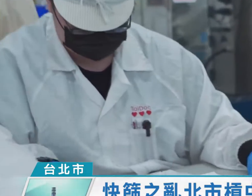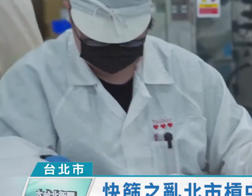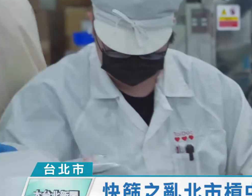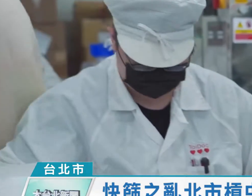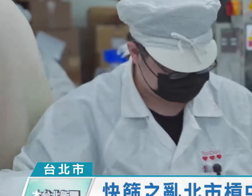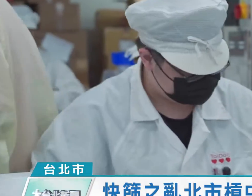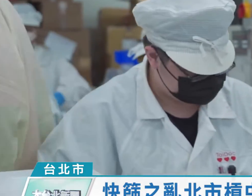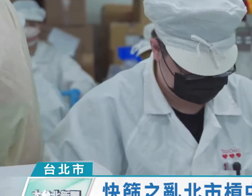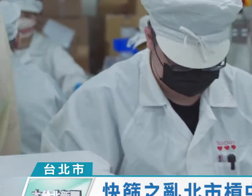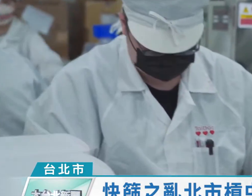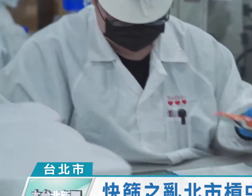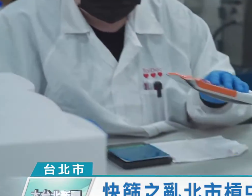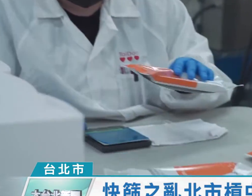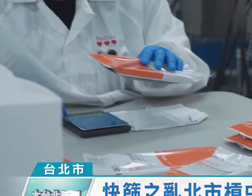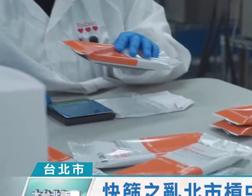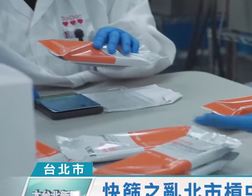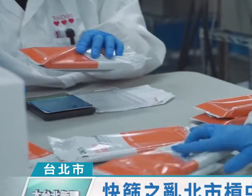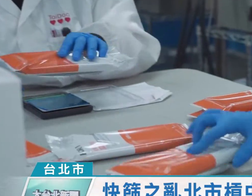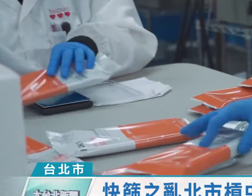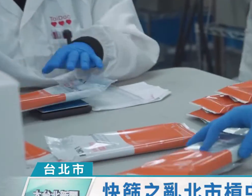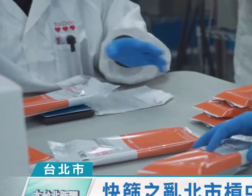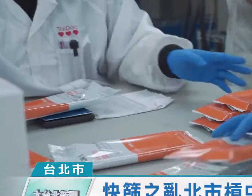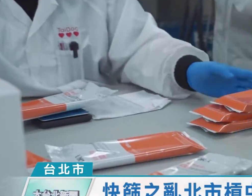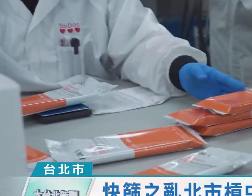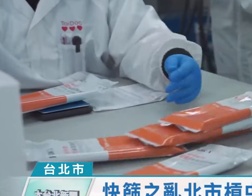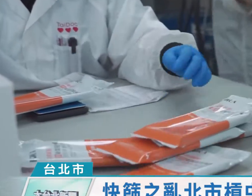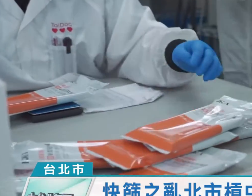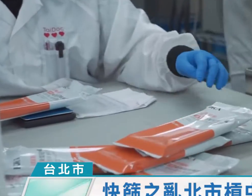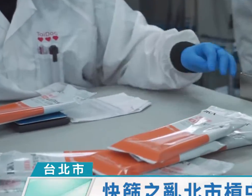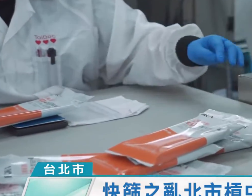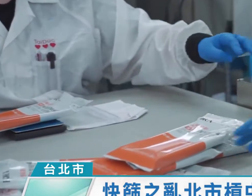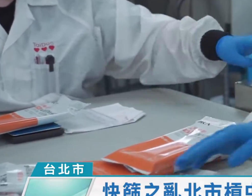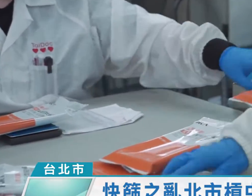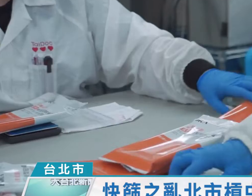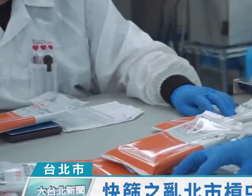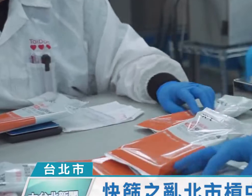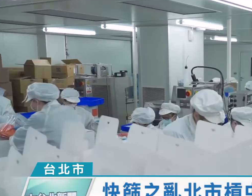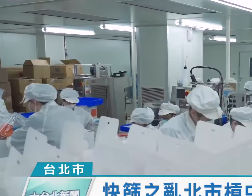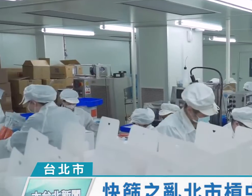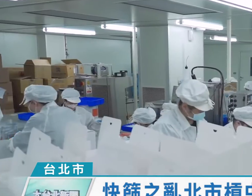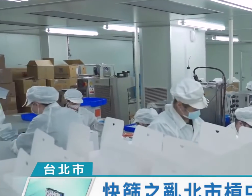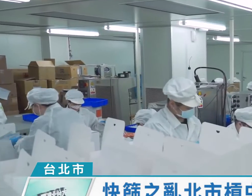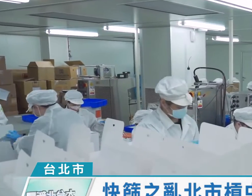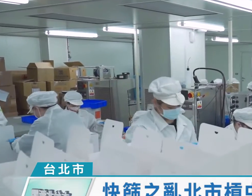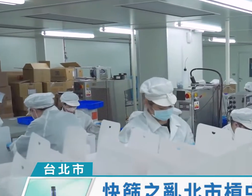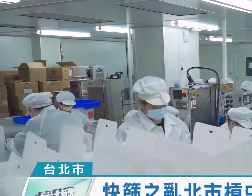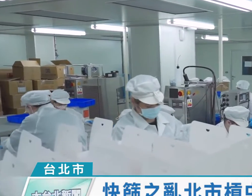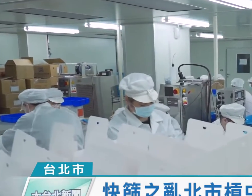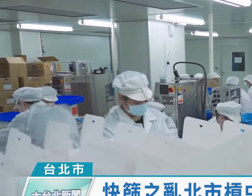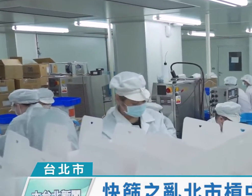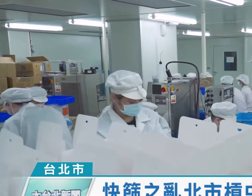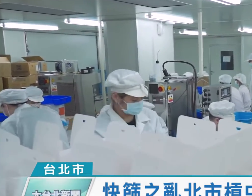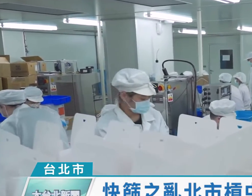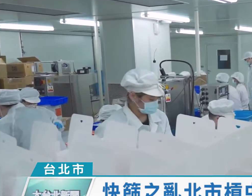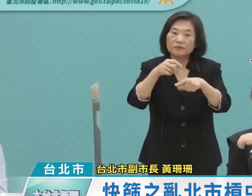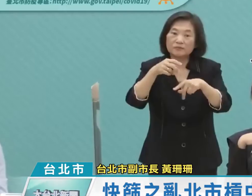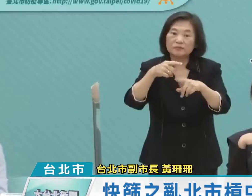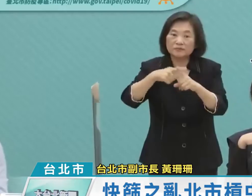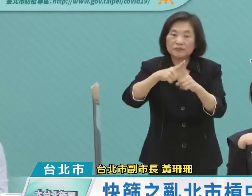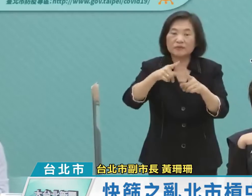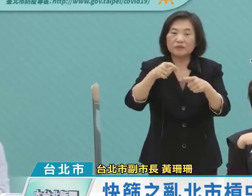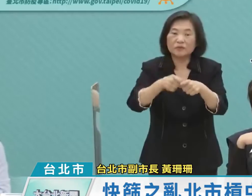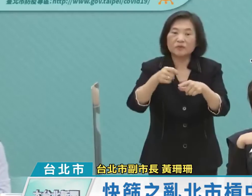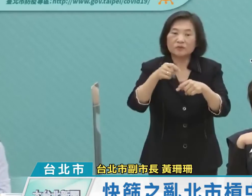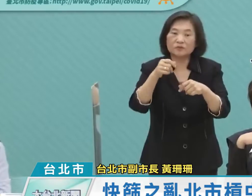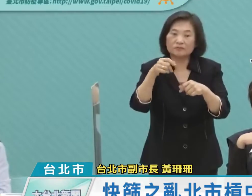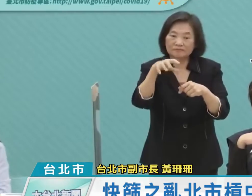买201万剂快筛，呼吁外界别再混淆视听。 每一个单位，它有的是共同供应契约买的，有的是采购。所以